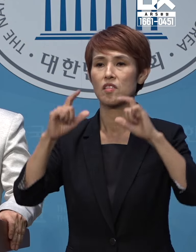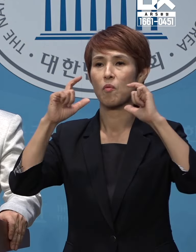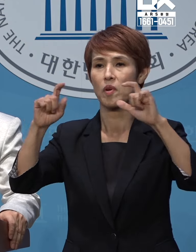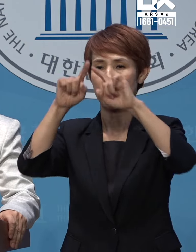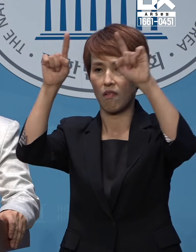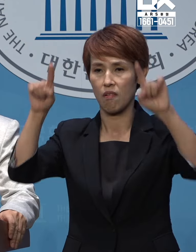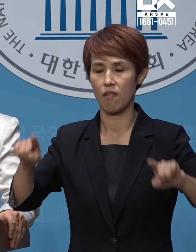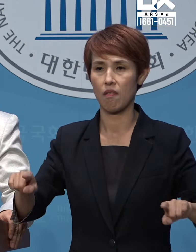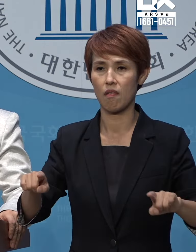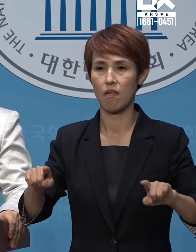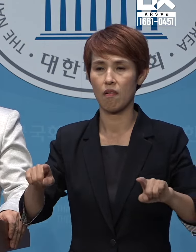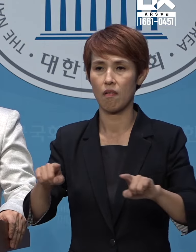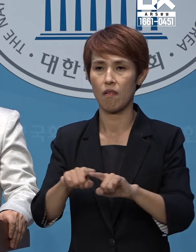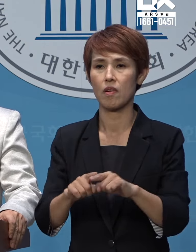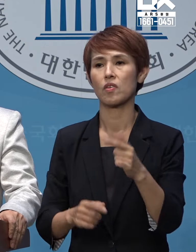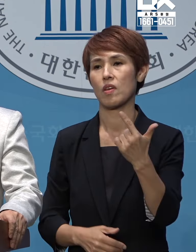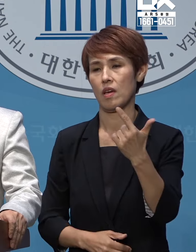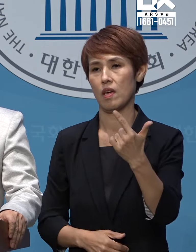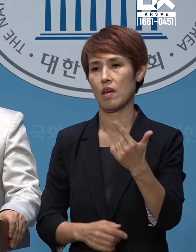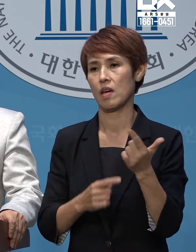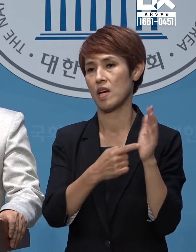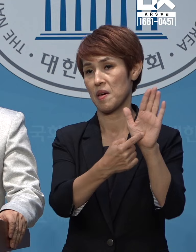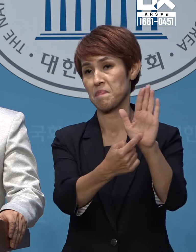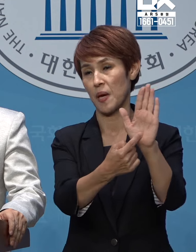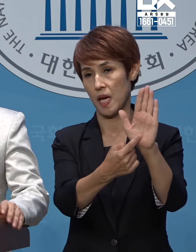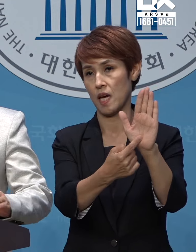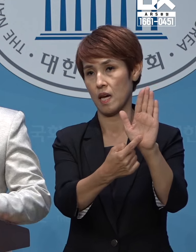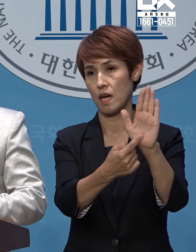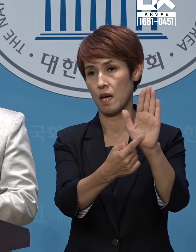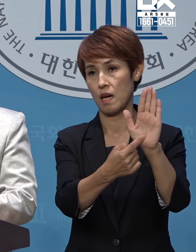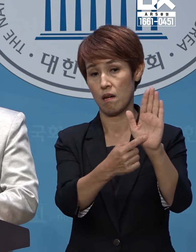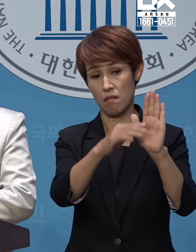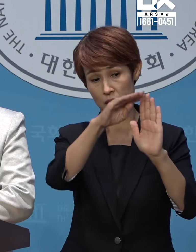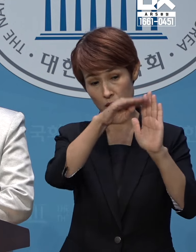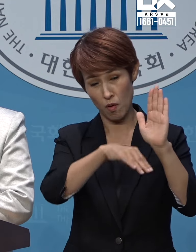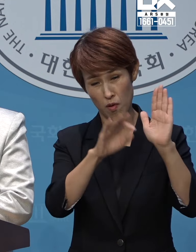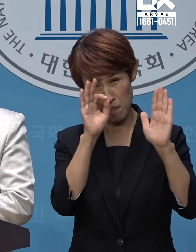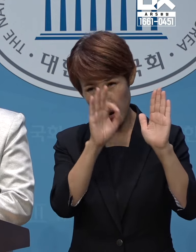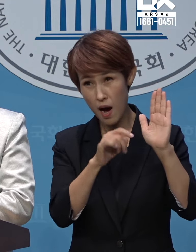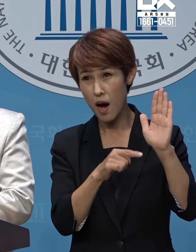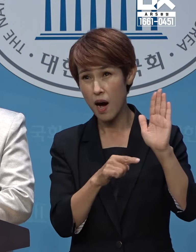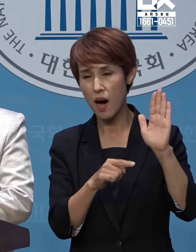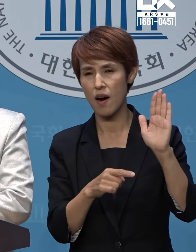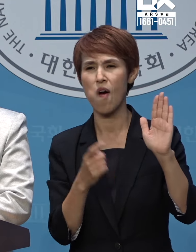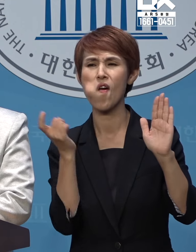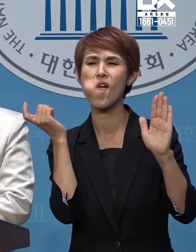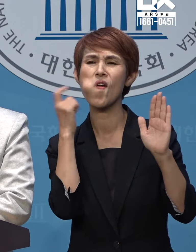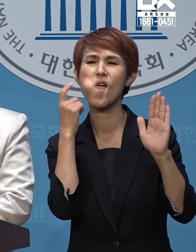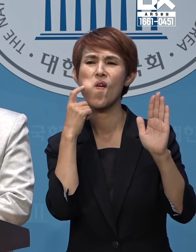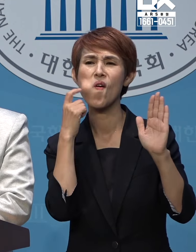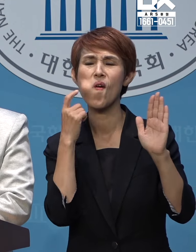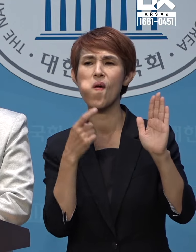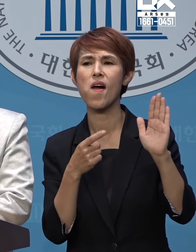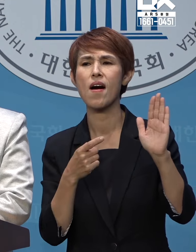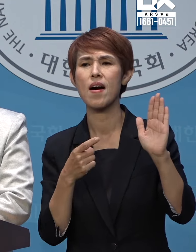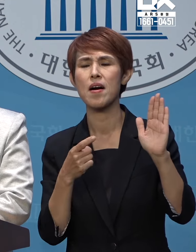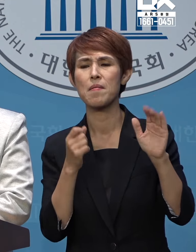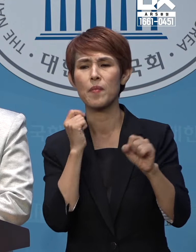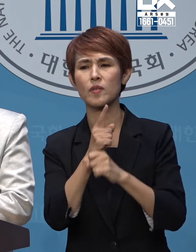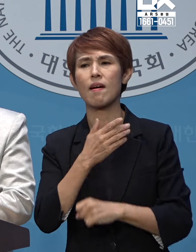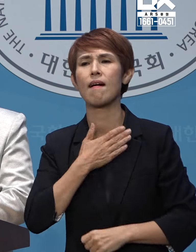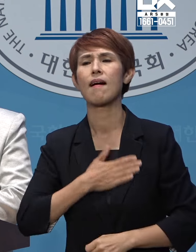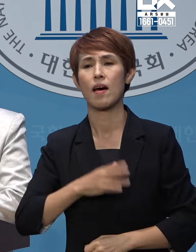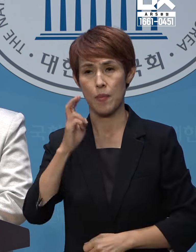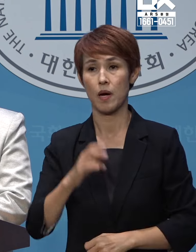그러나 여러분 그것을 보시면 어 누구라도 이것이 거짓임을 직시할 수가